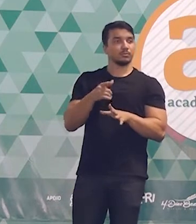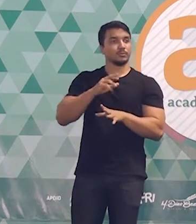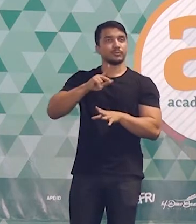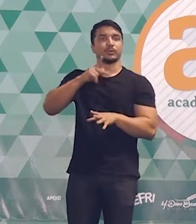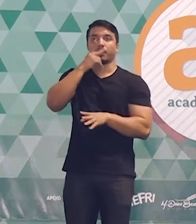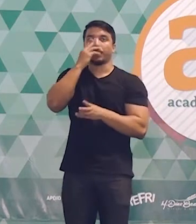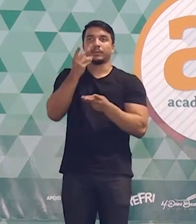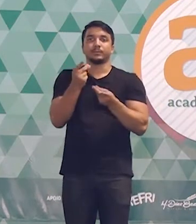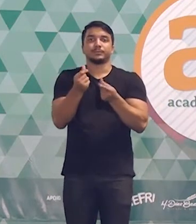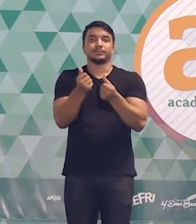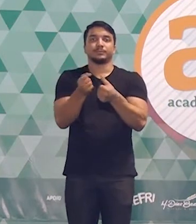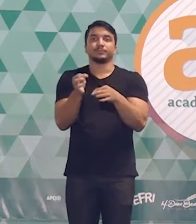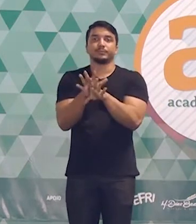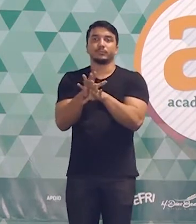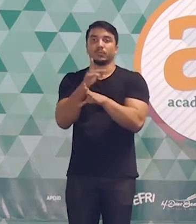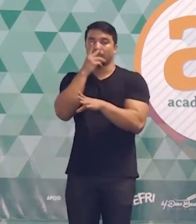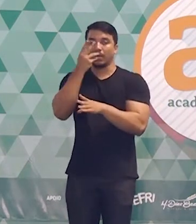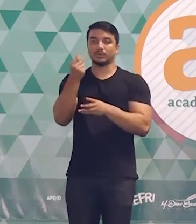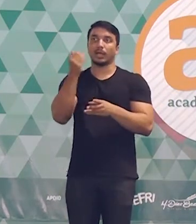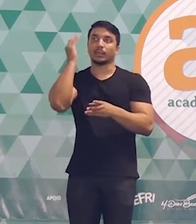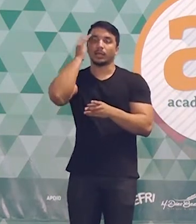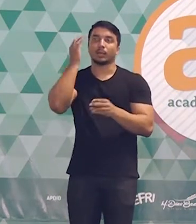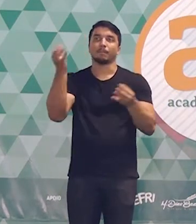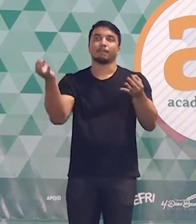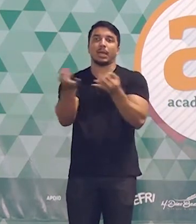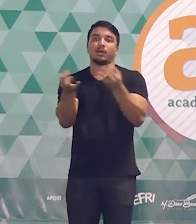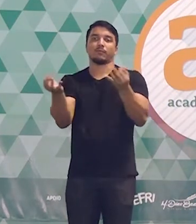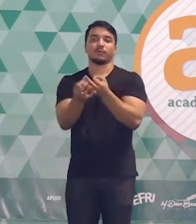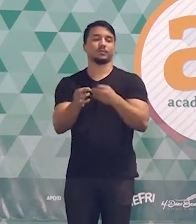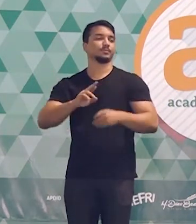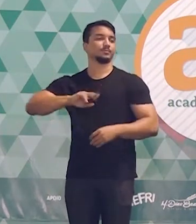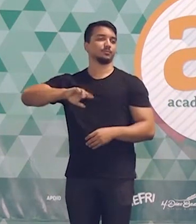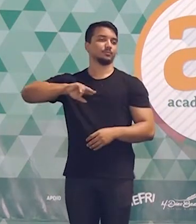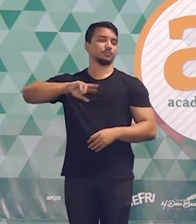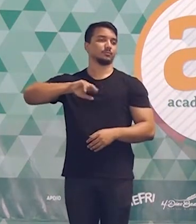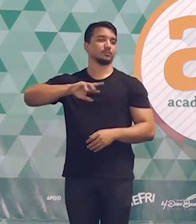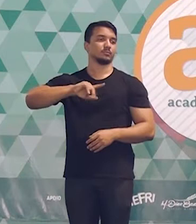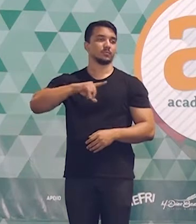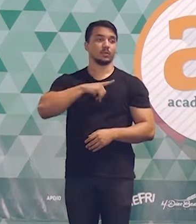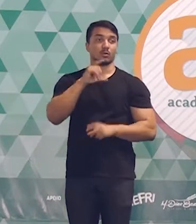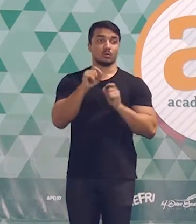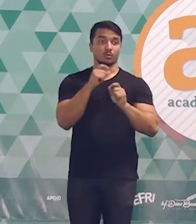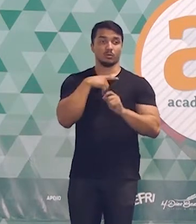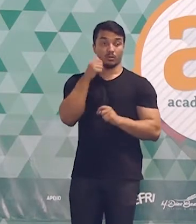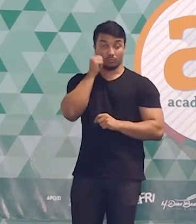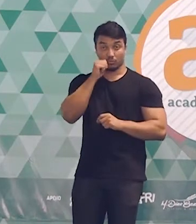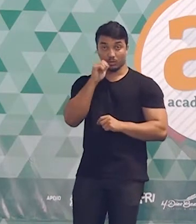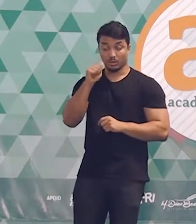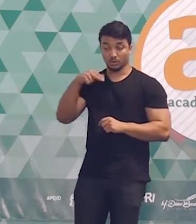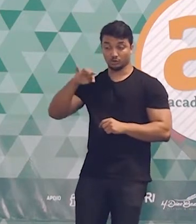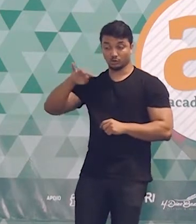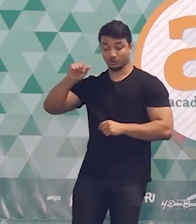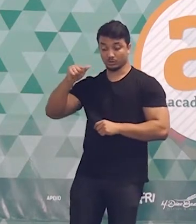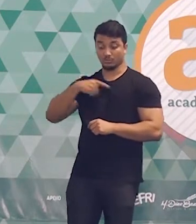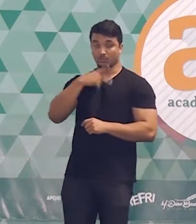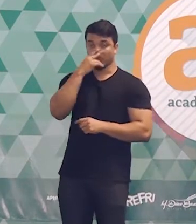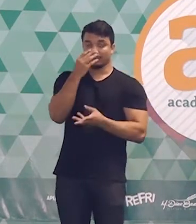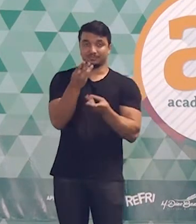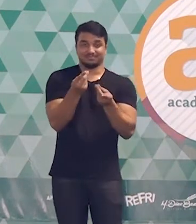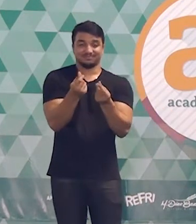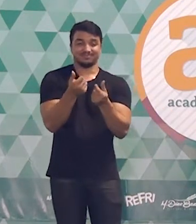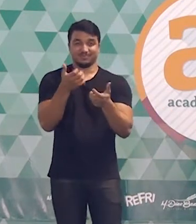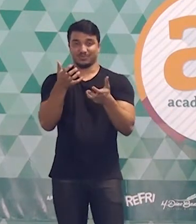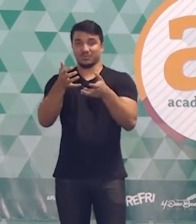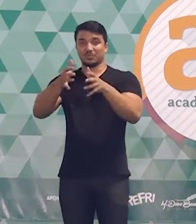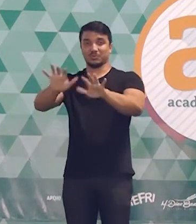assim completamente bem compreendido. A exposição da querida Anita Malfatti não foi